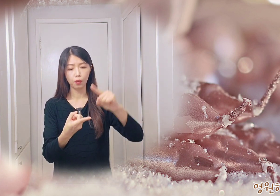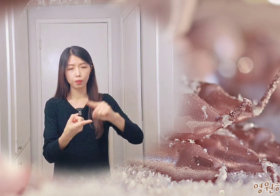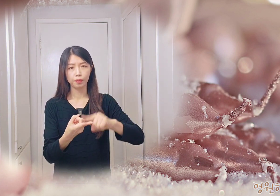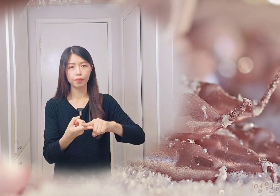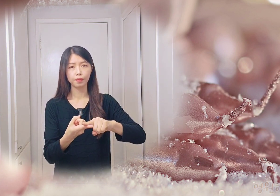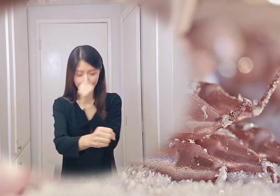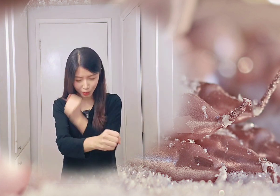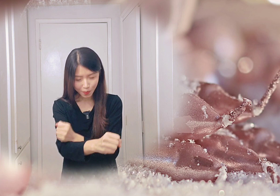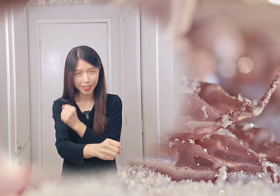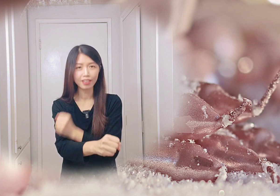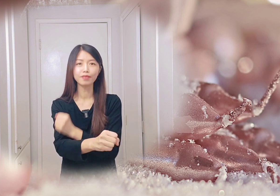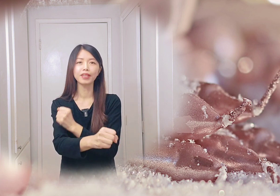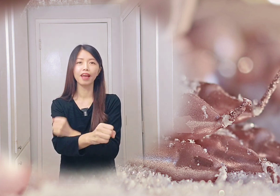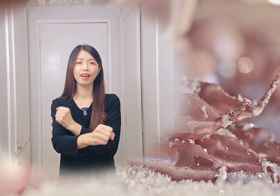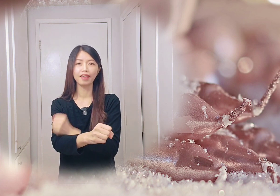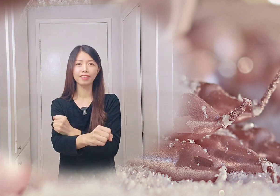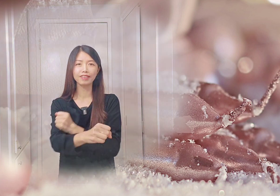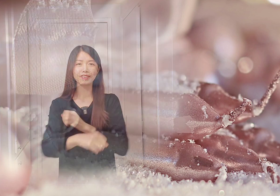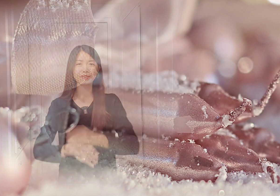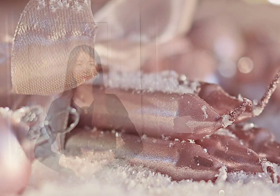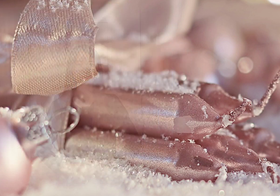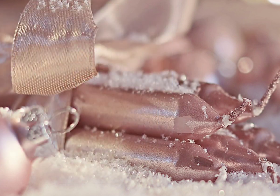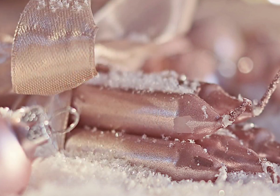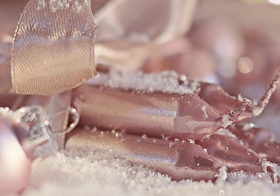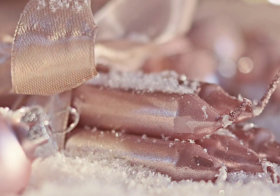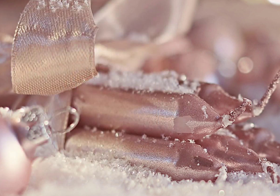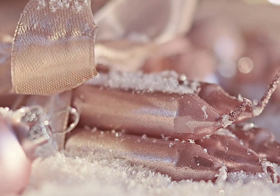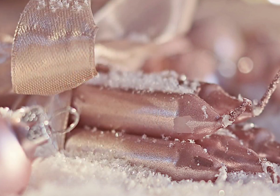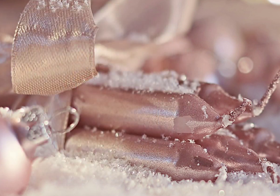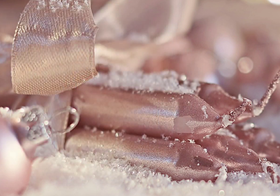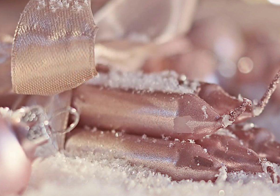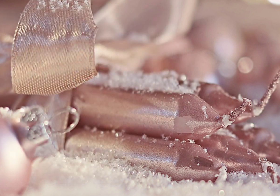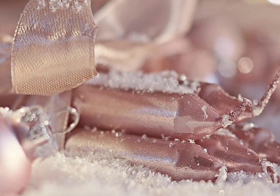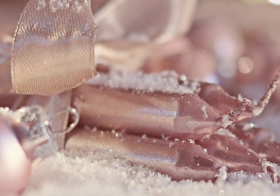약속대로. 수고 많으셨습니다.